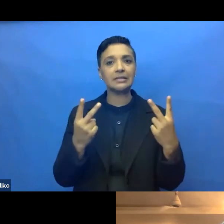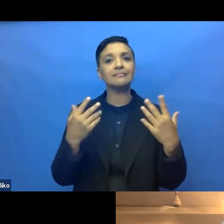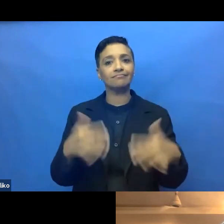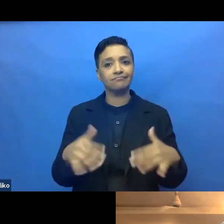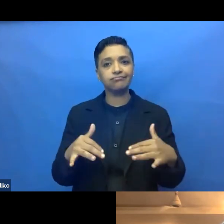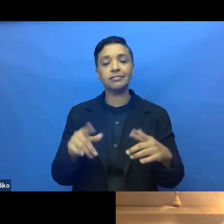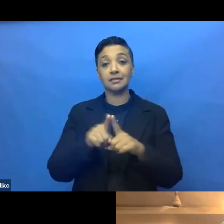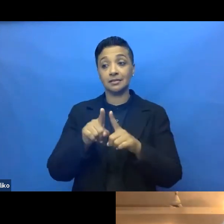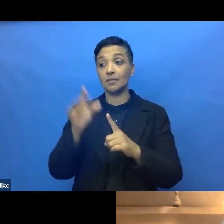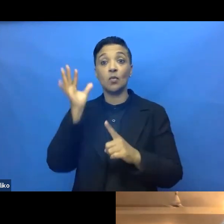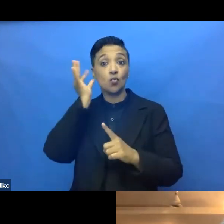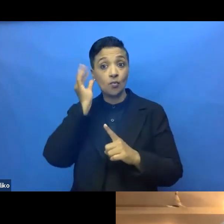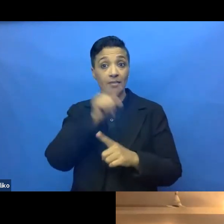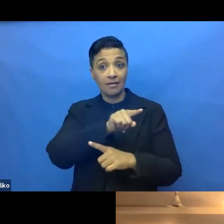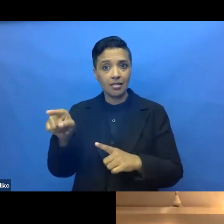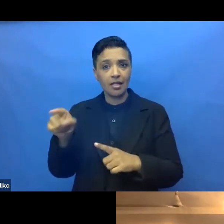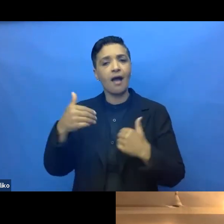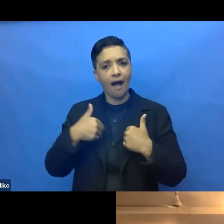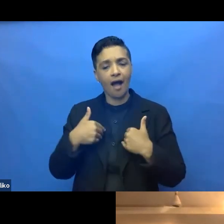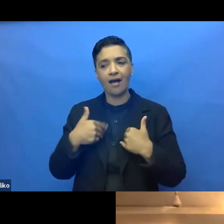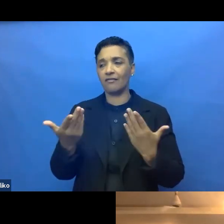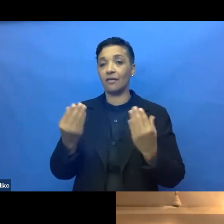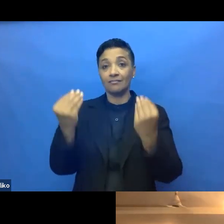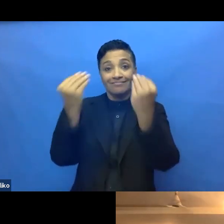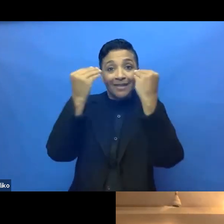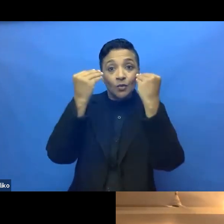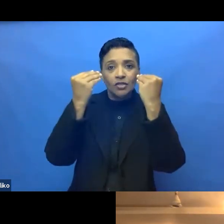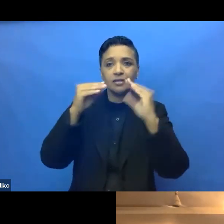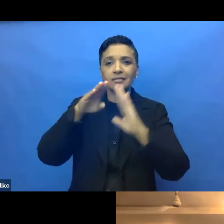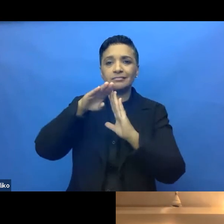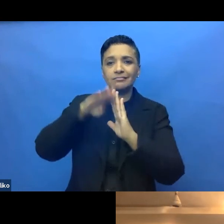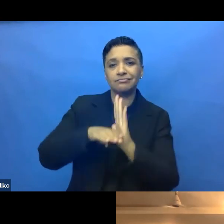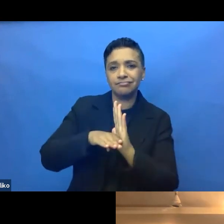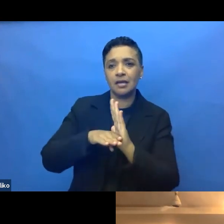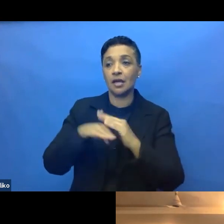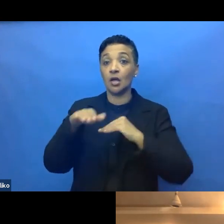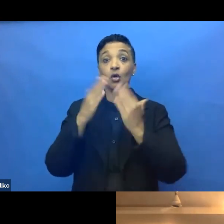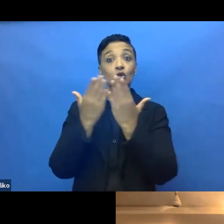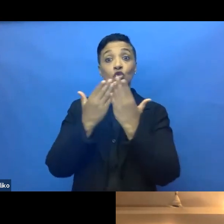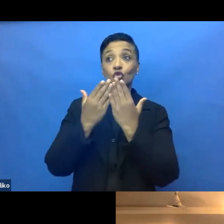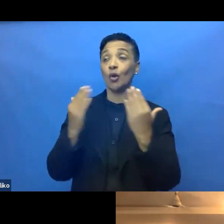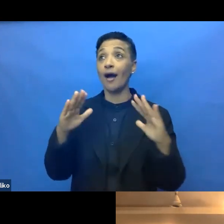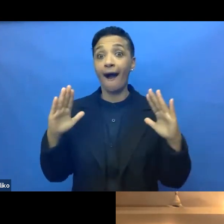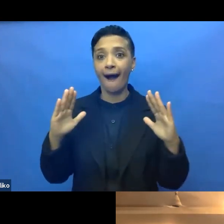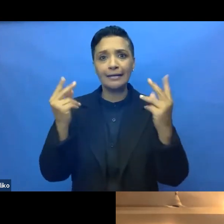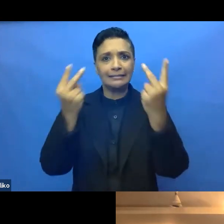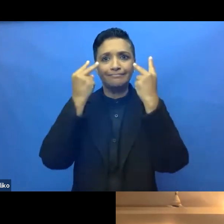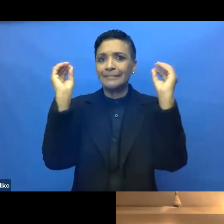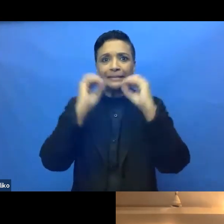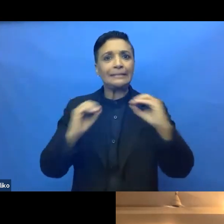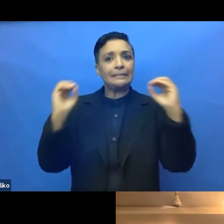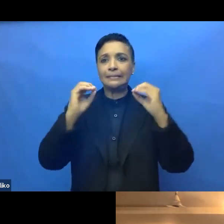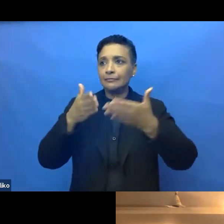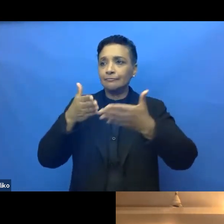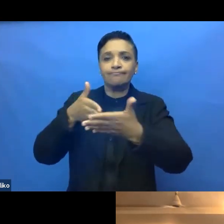les personnes autochtones, surtout les femmes, ont très peu de formation et d'éducation de ce